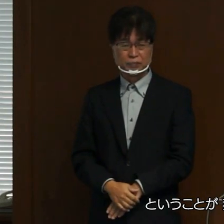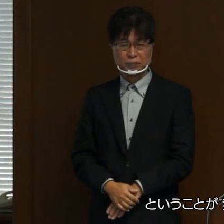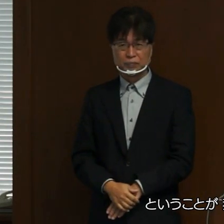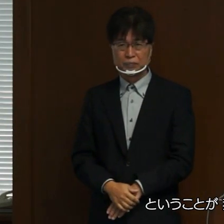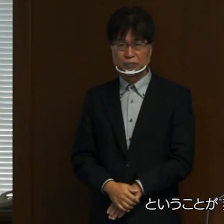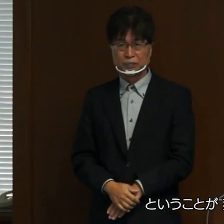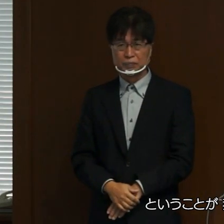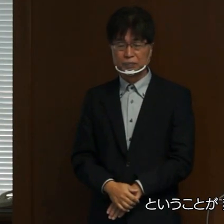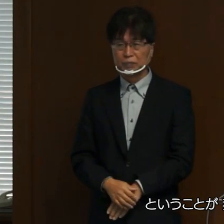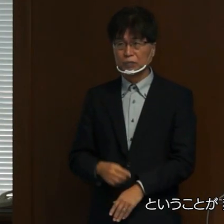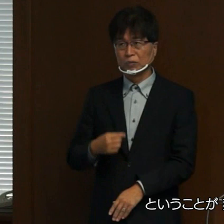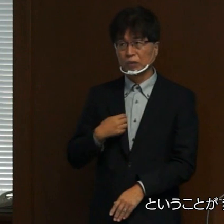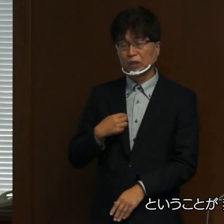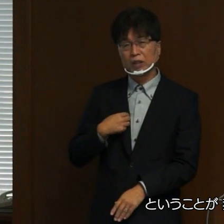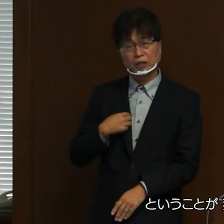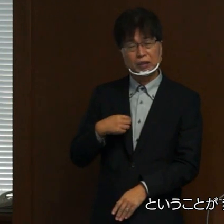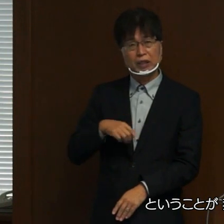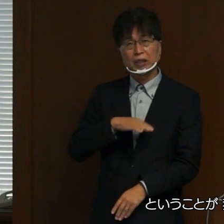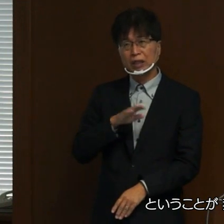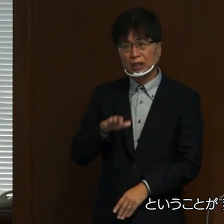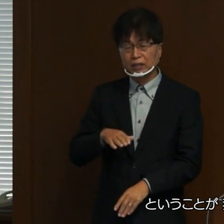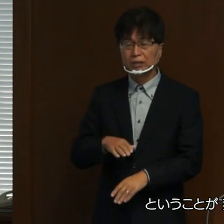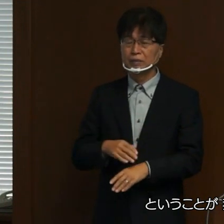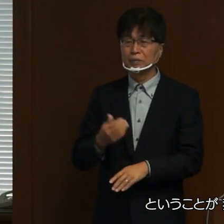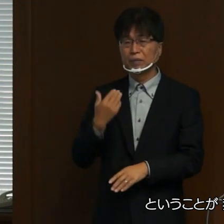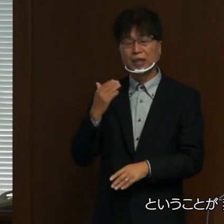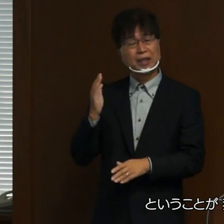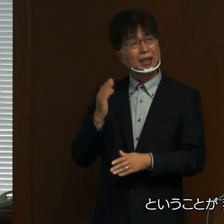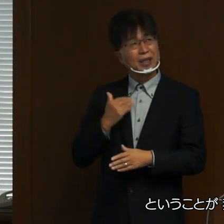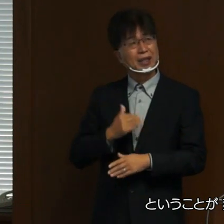我々もう前からですね、